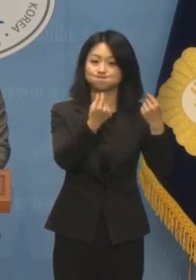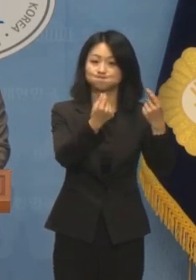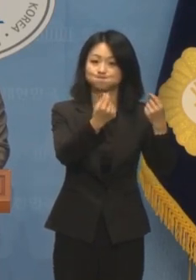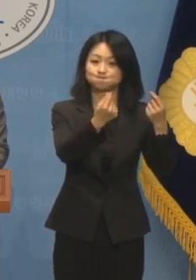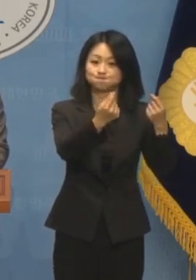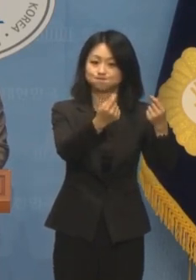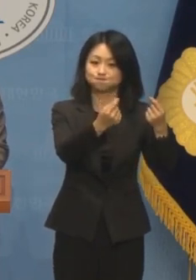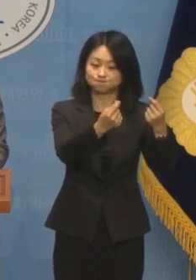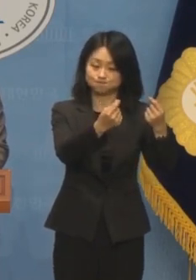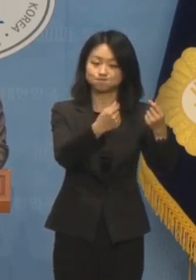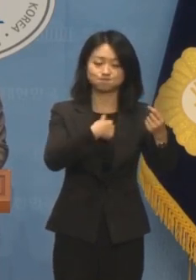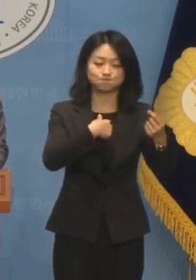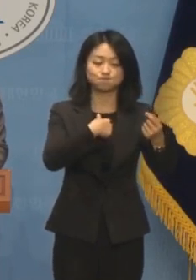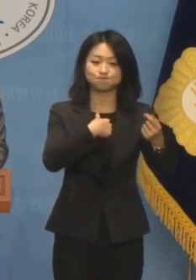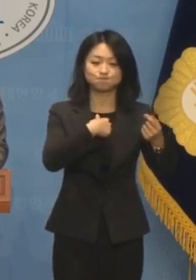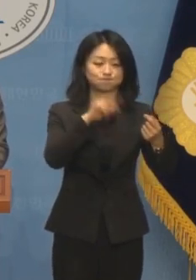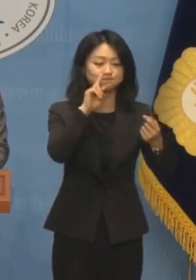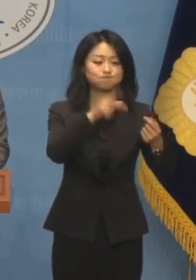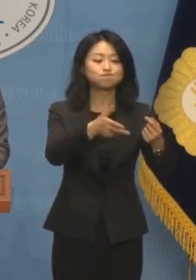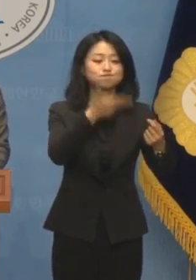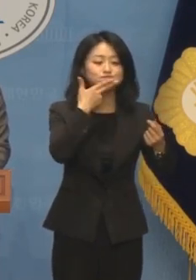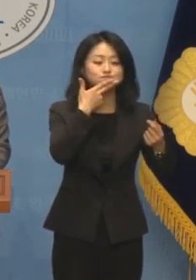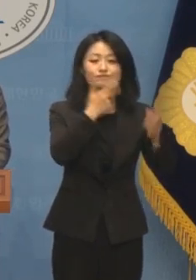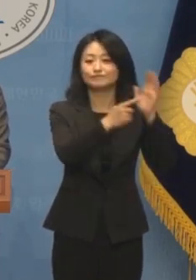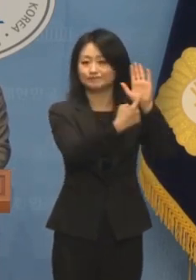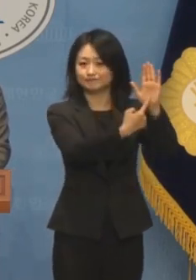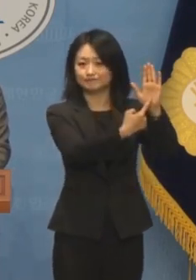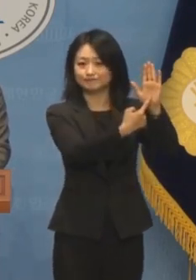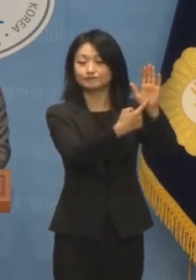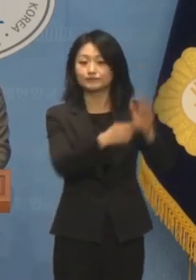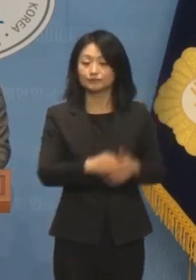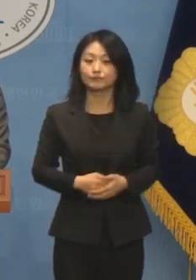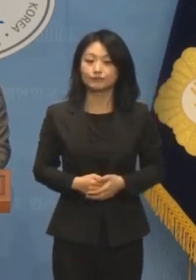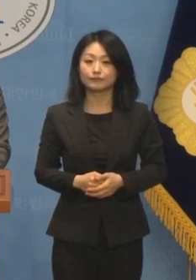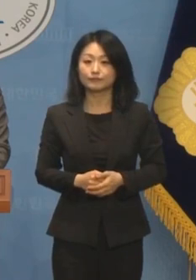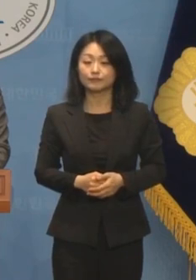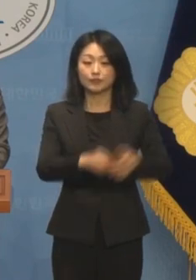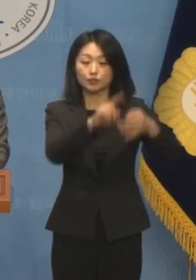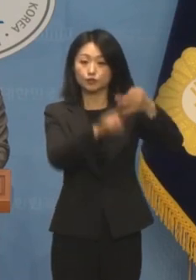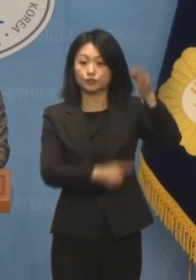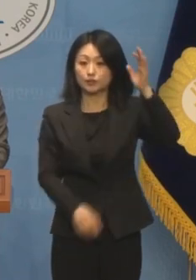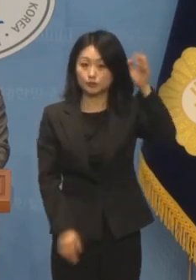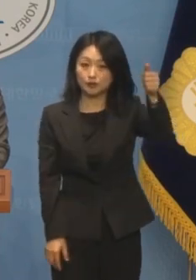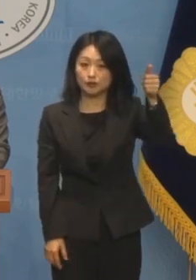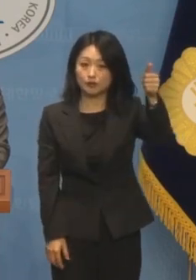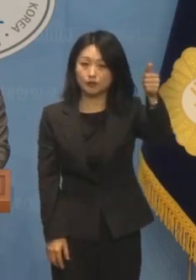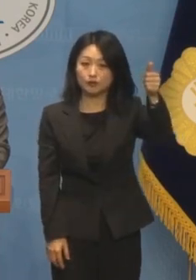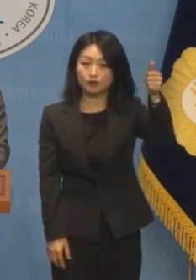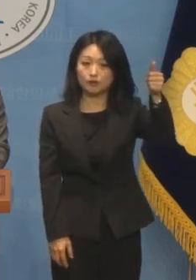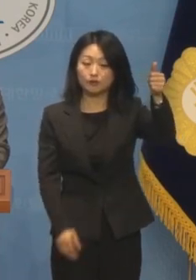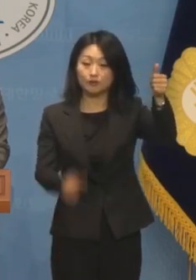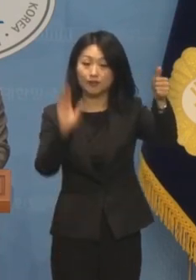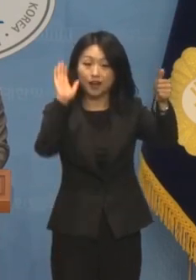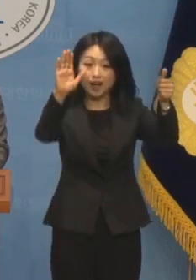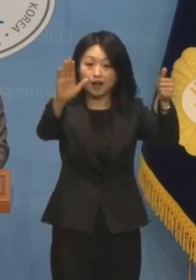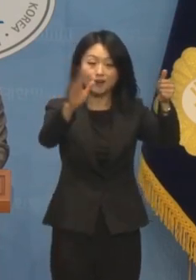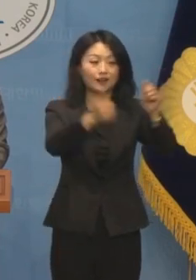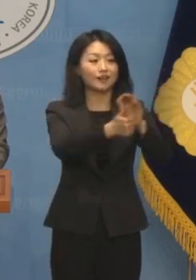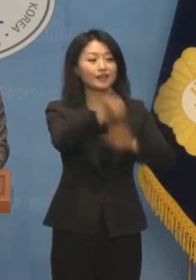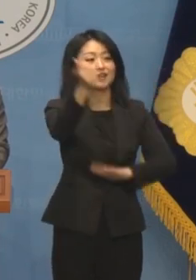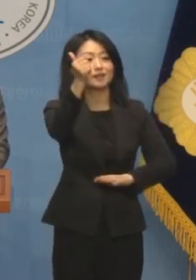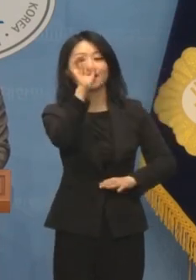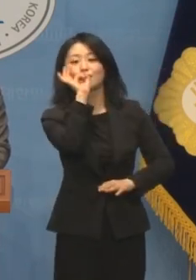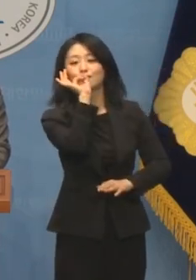일관성을 유지하겠다라고 선포했습니다. 이제 더 이상 윤석열 대통령에게 기대할 게 없다는 것이